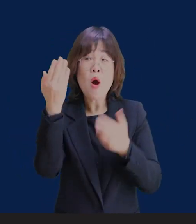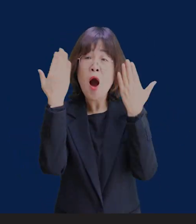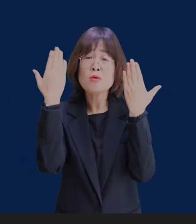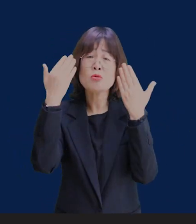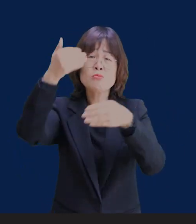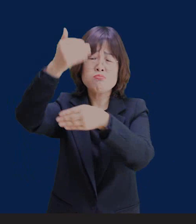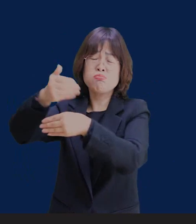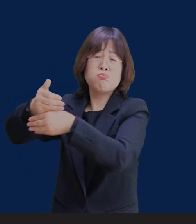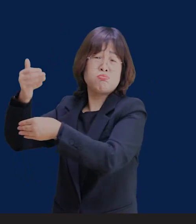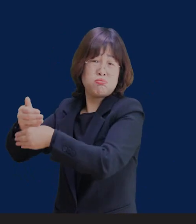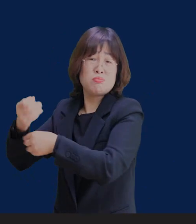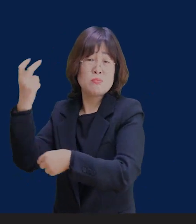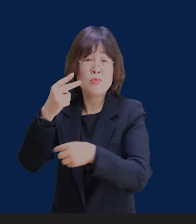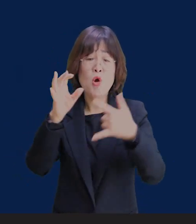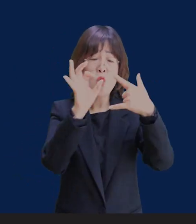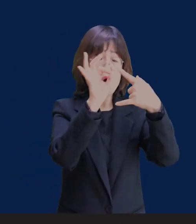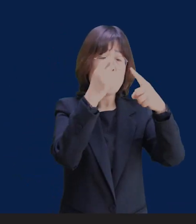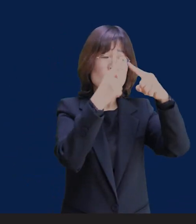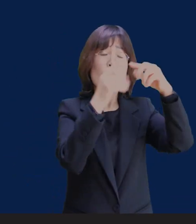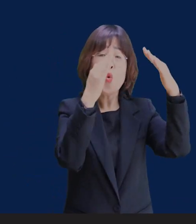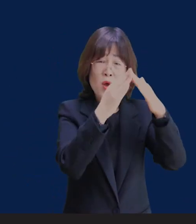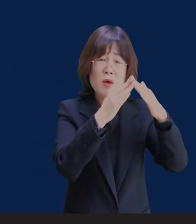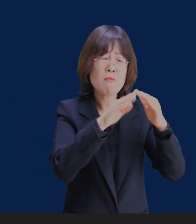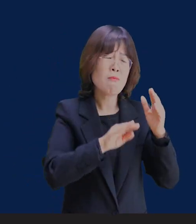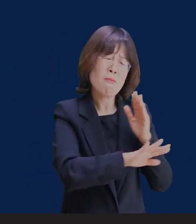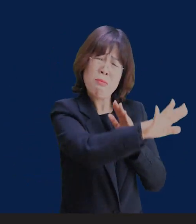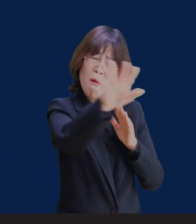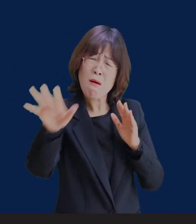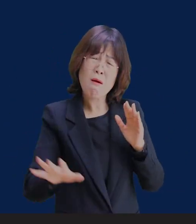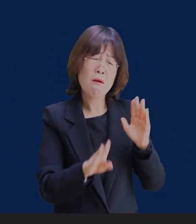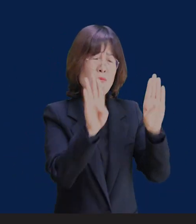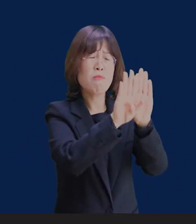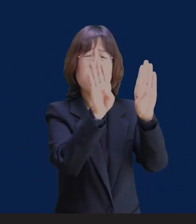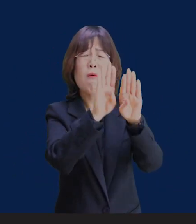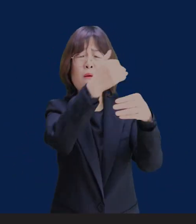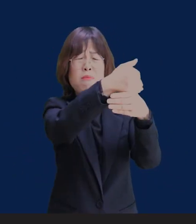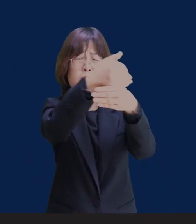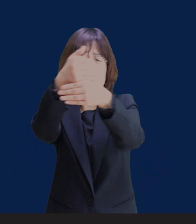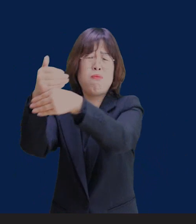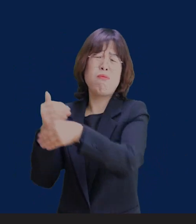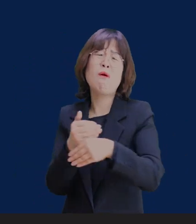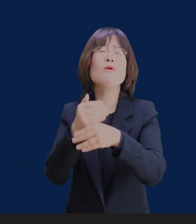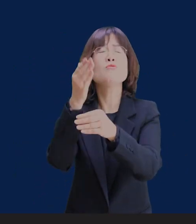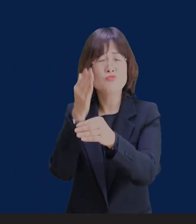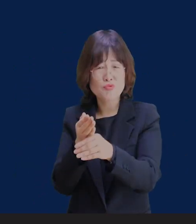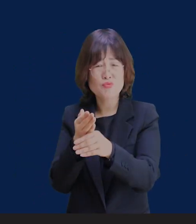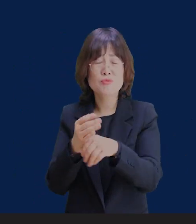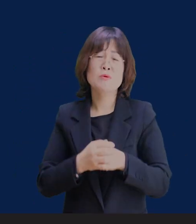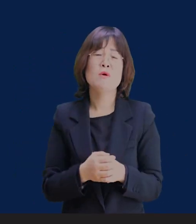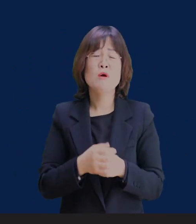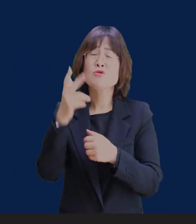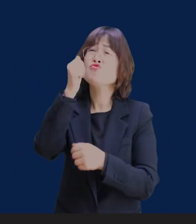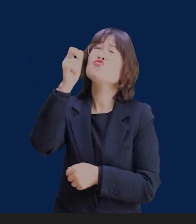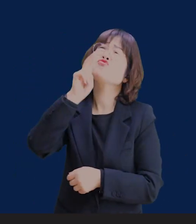모든 학교가 마비되어지고 교회 또한도 모든 사람들이 말할 수 없는 엉망의 지경으로 치닫고 있습니다.